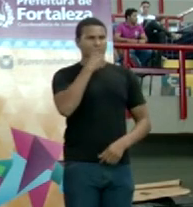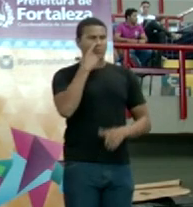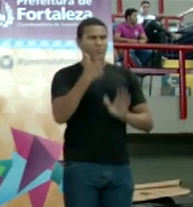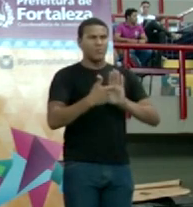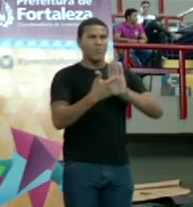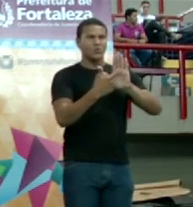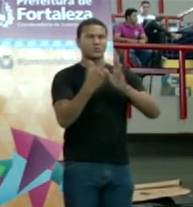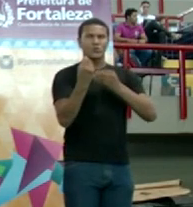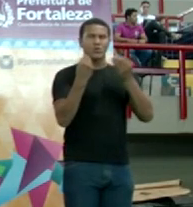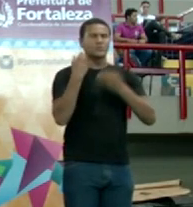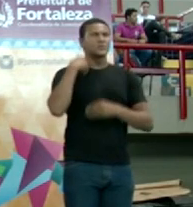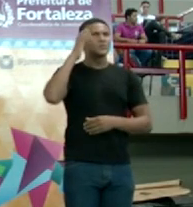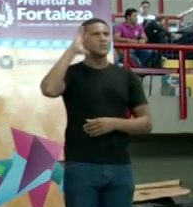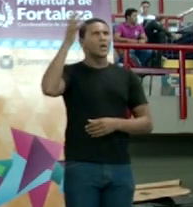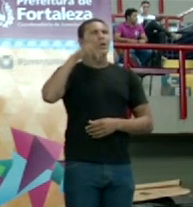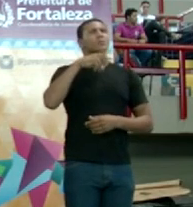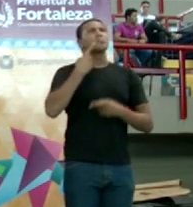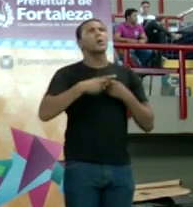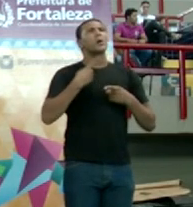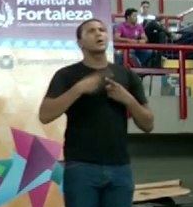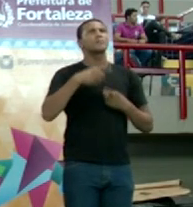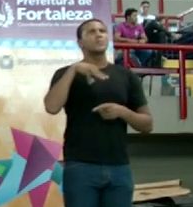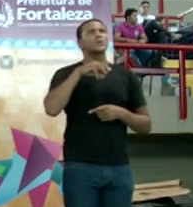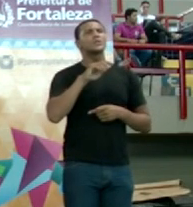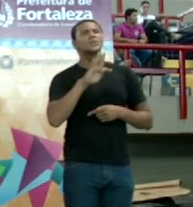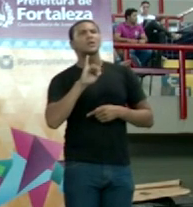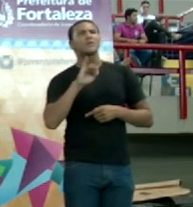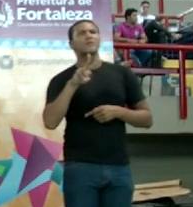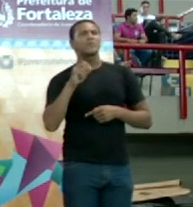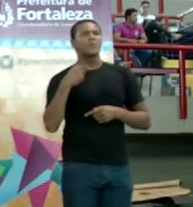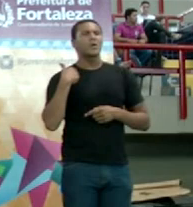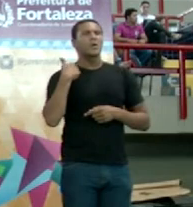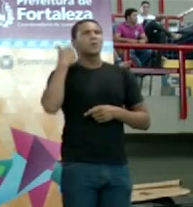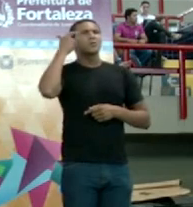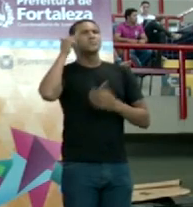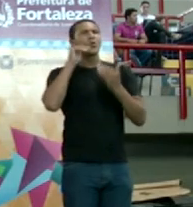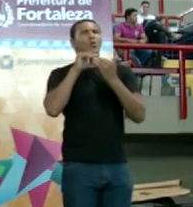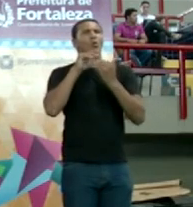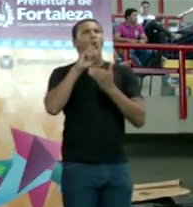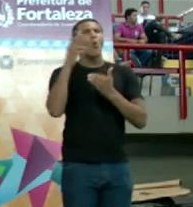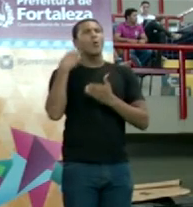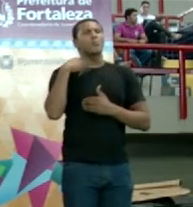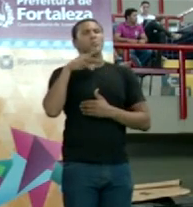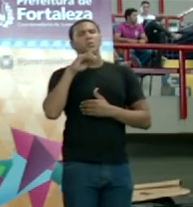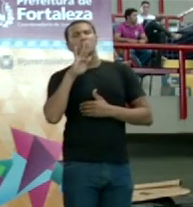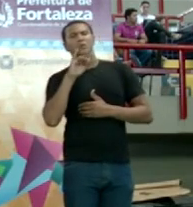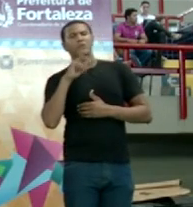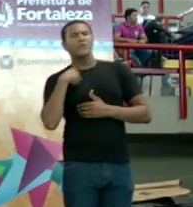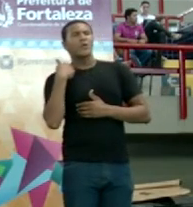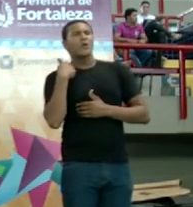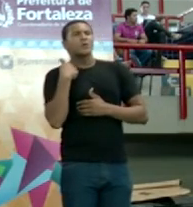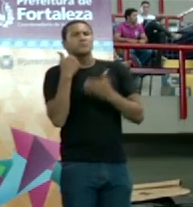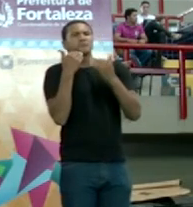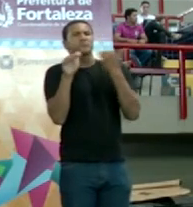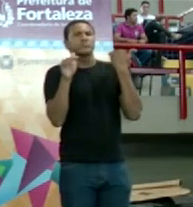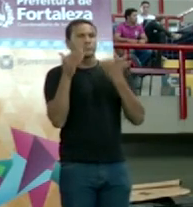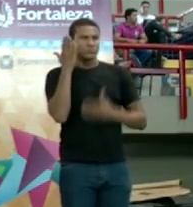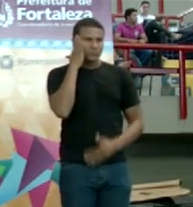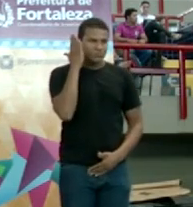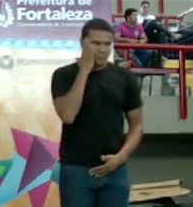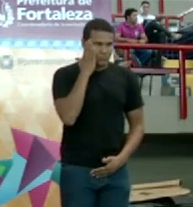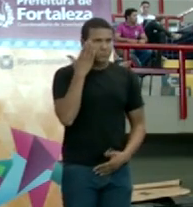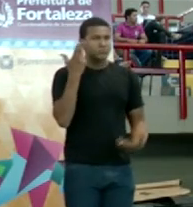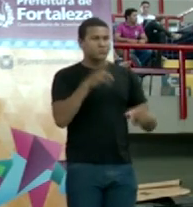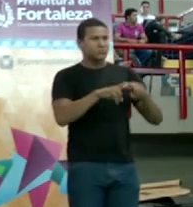essa opinião. Você vai fazer isso na introdução? Não, no desenvolvimento. Às vezes o motivo é